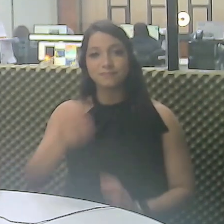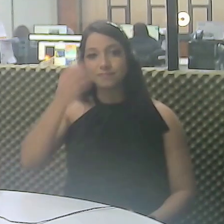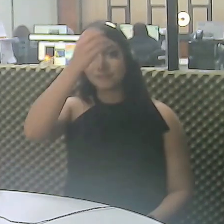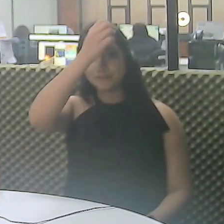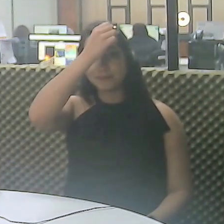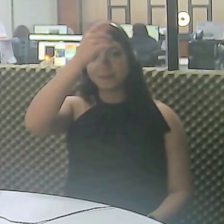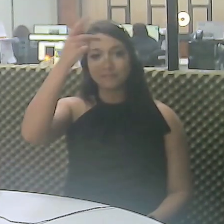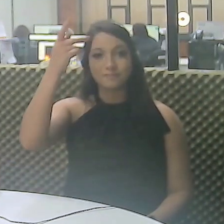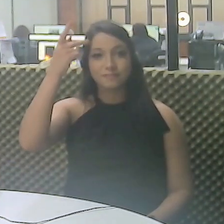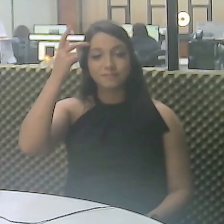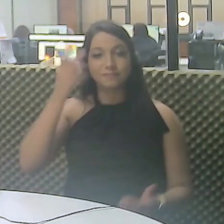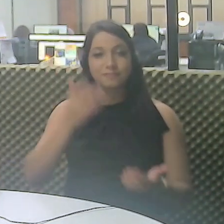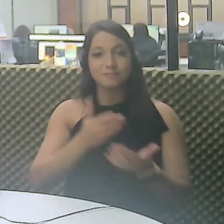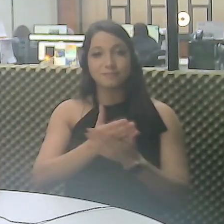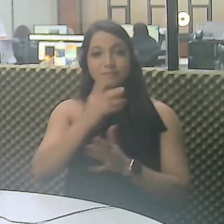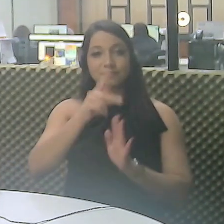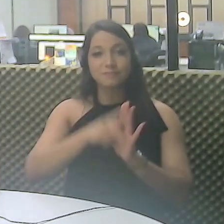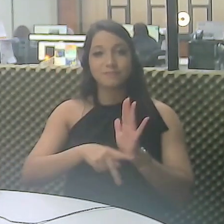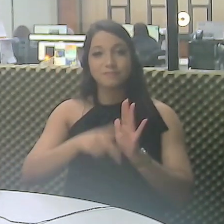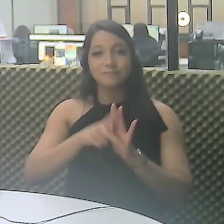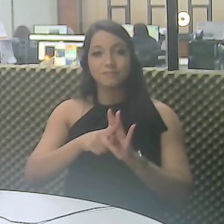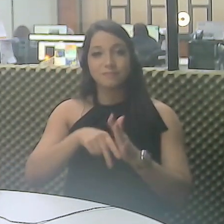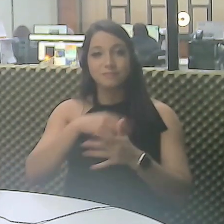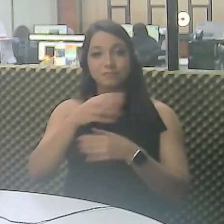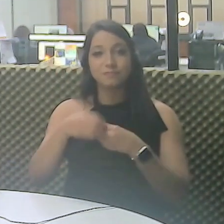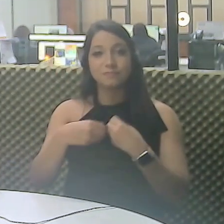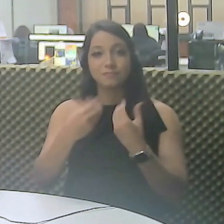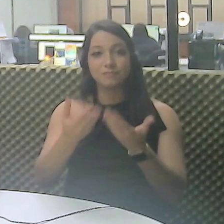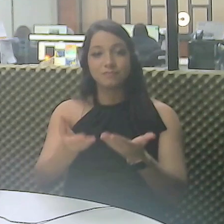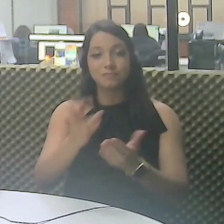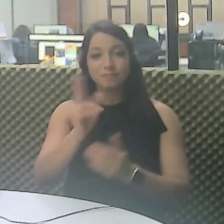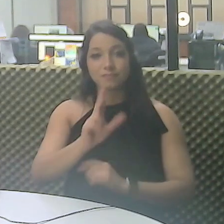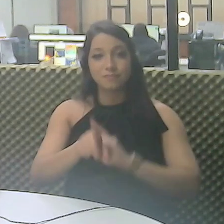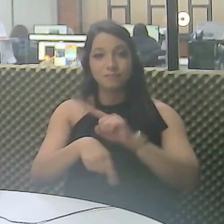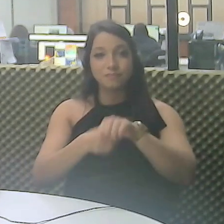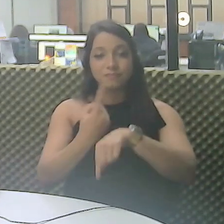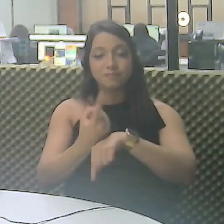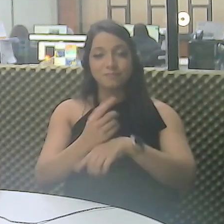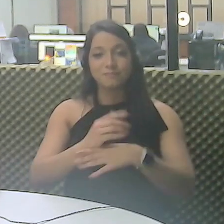Prefeitura lança o programa É Pra Você, Uberlândia sempre à frente.